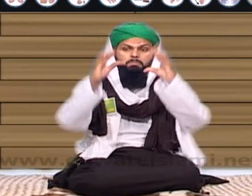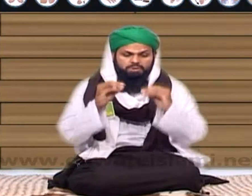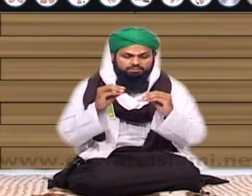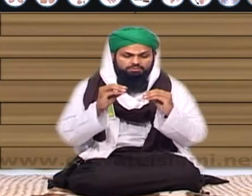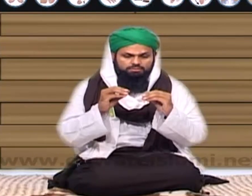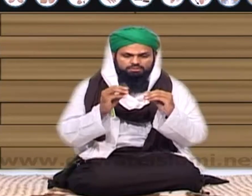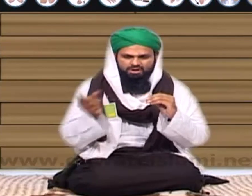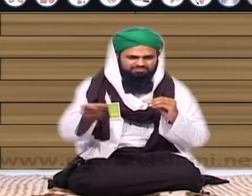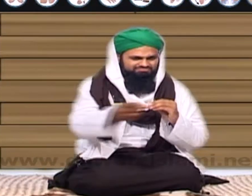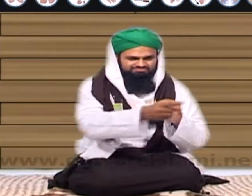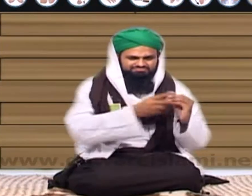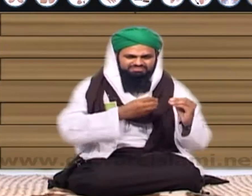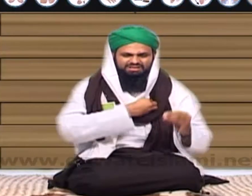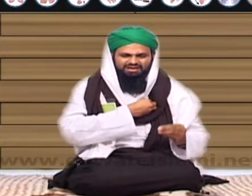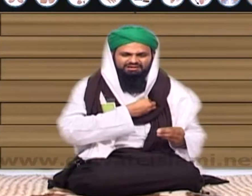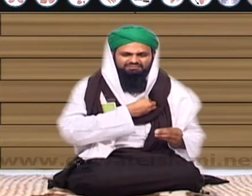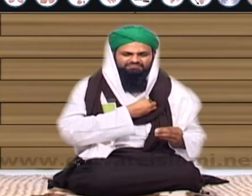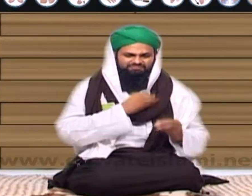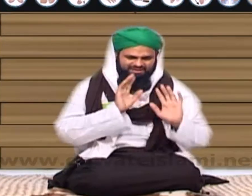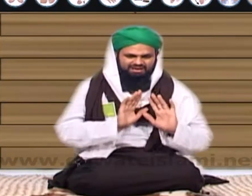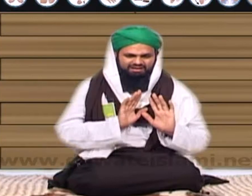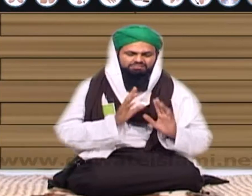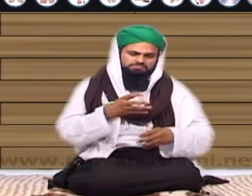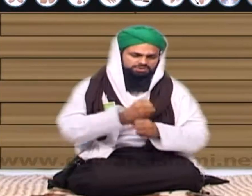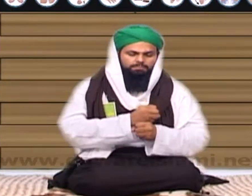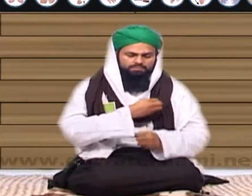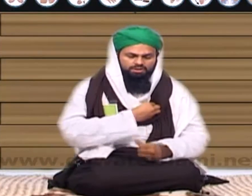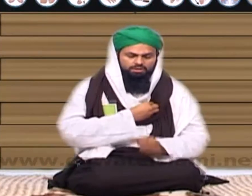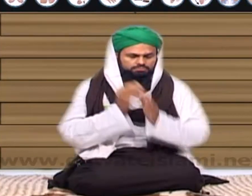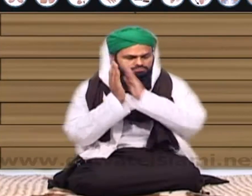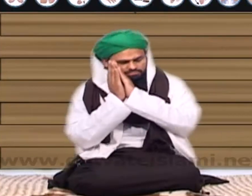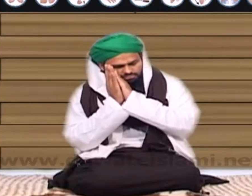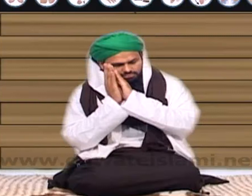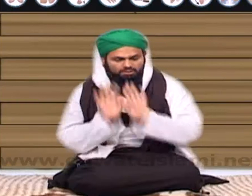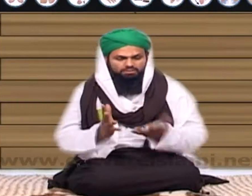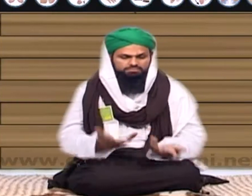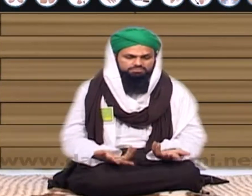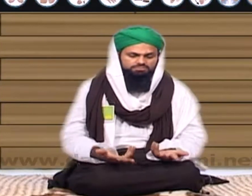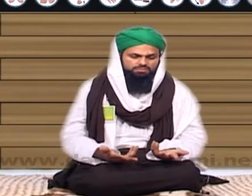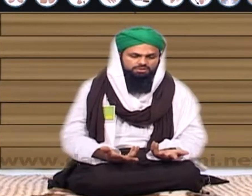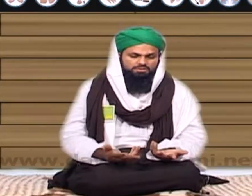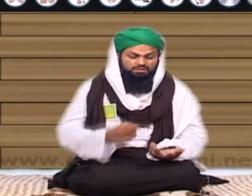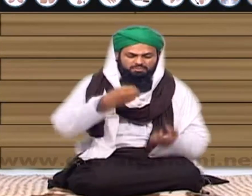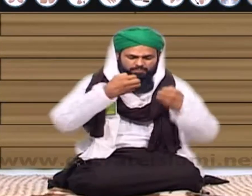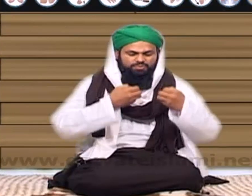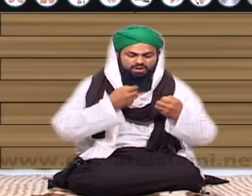تو جب بجلی فیل ہو جاتی ہے, آپ کو کتنی تکلیف ہوتی ہے, مجھے کتنی تکلیف ہوتی ہے. ہم سو